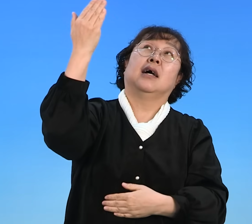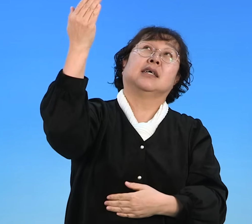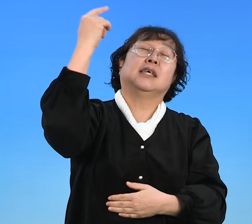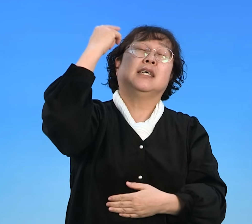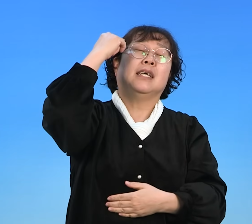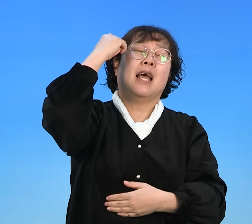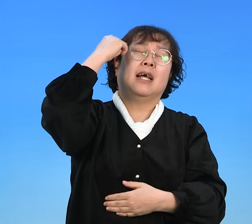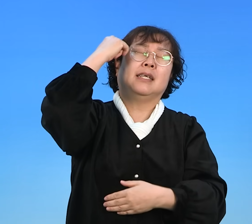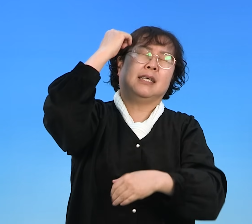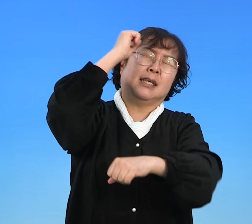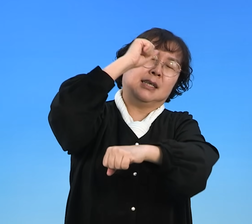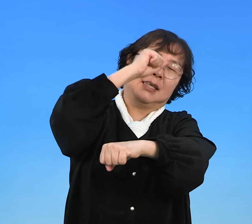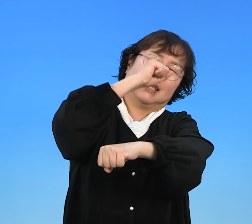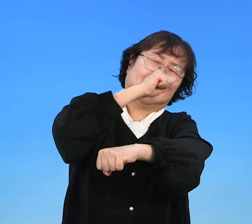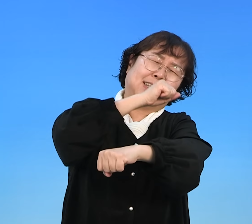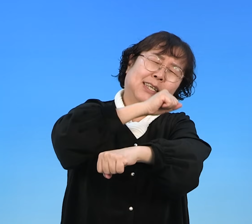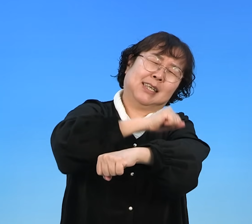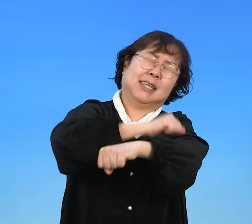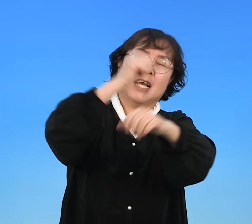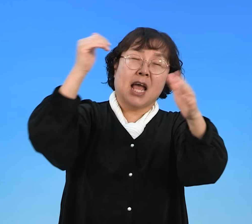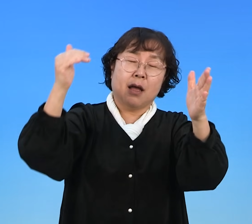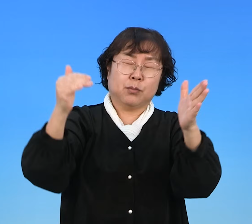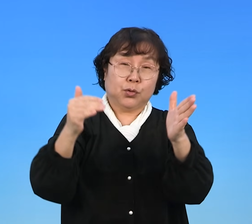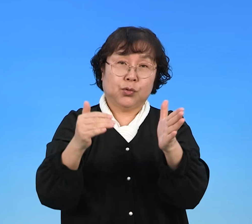그의 지혜 무궁하며